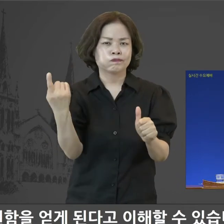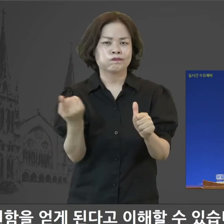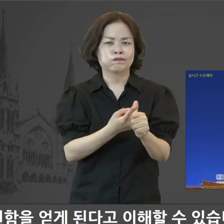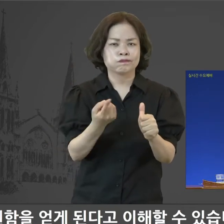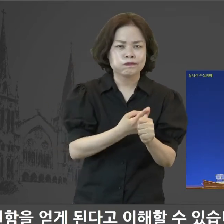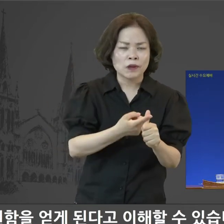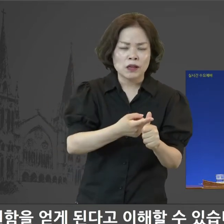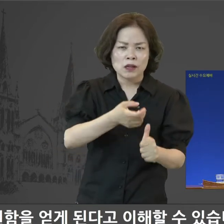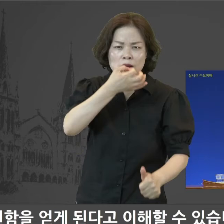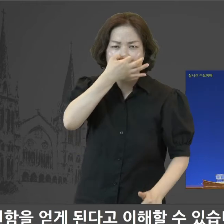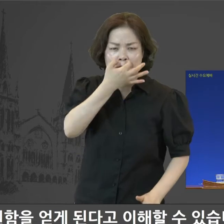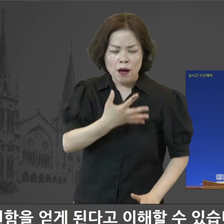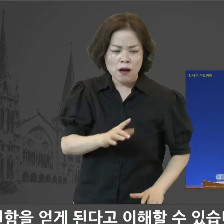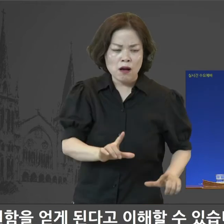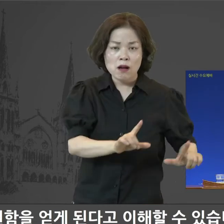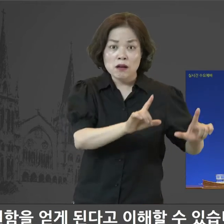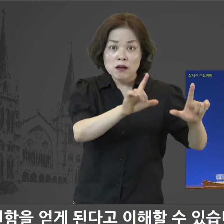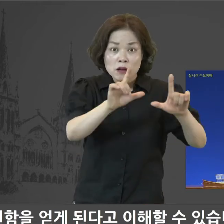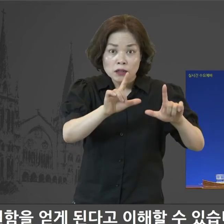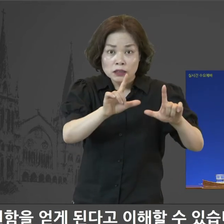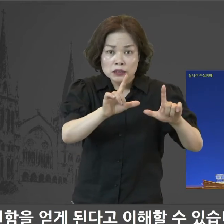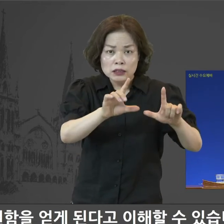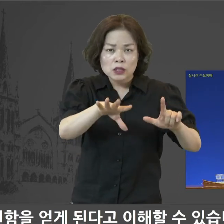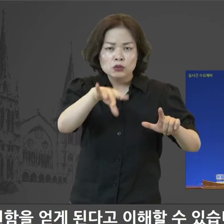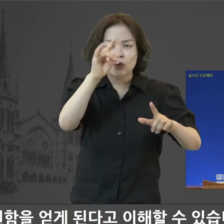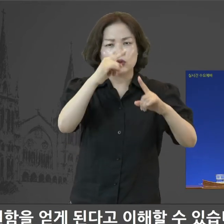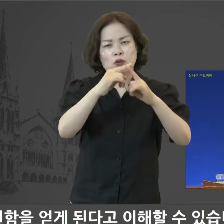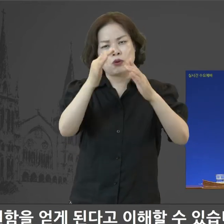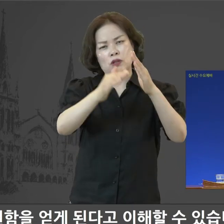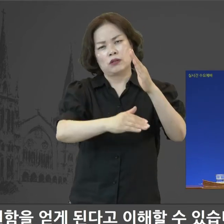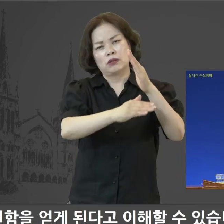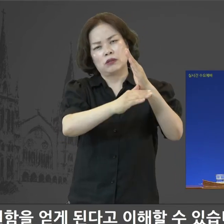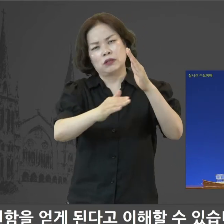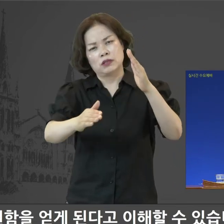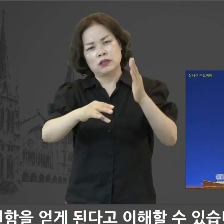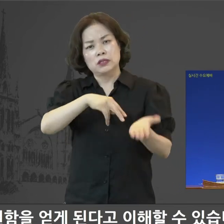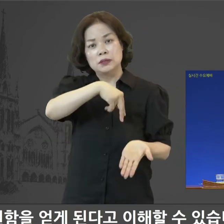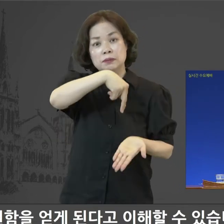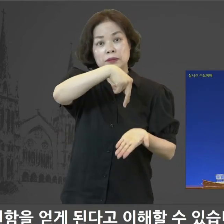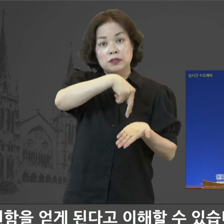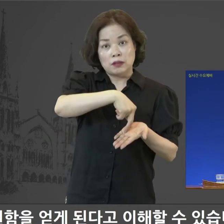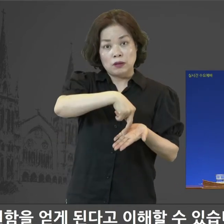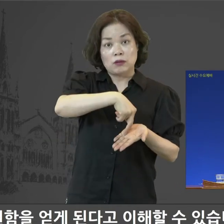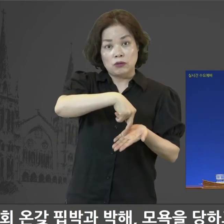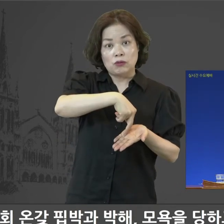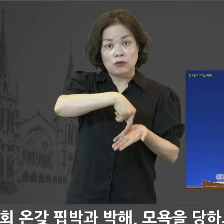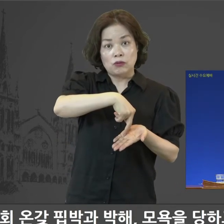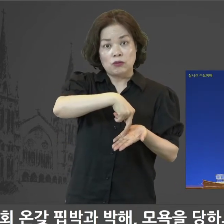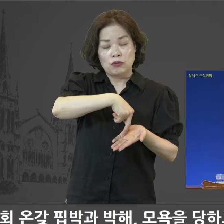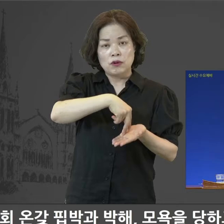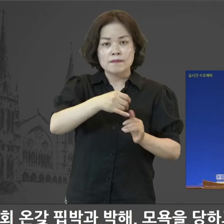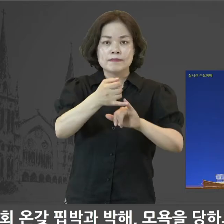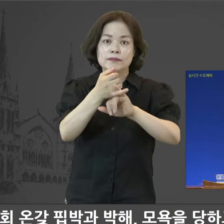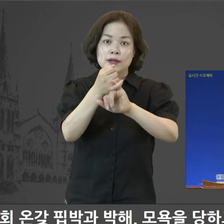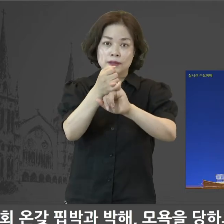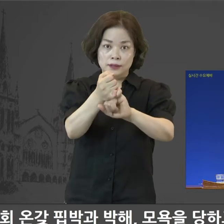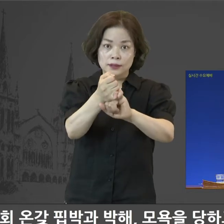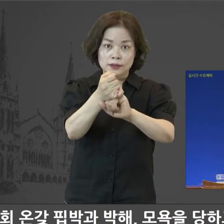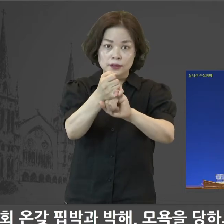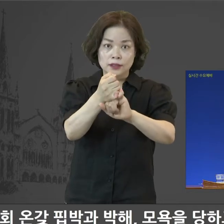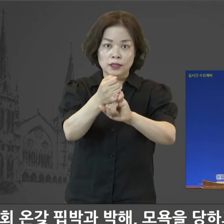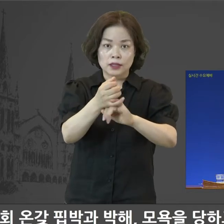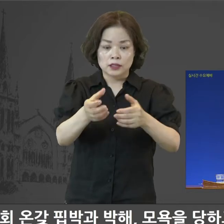당하며 힘겨운 삶을 살아가고 있던 이 초대교회의 성도들 입장에서는 반드시